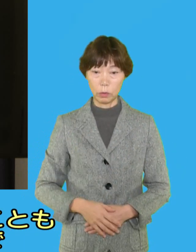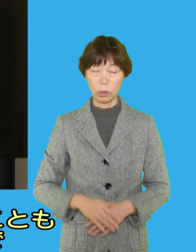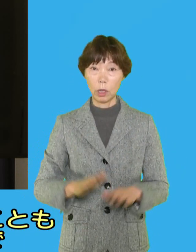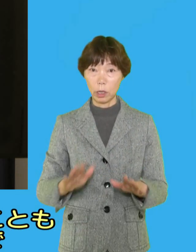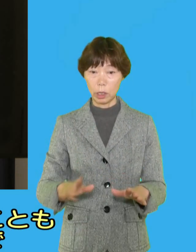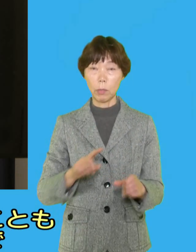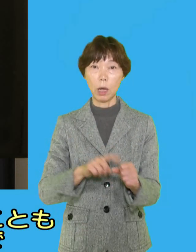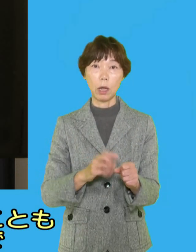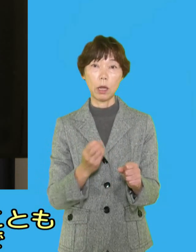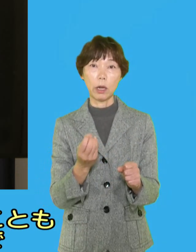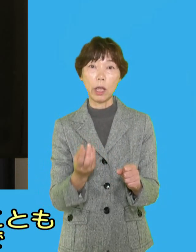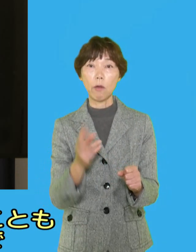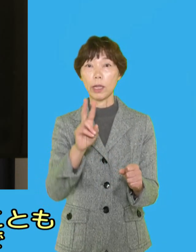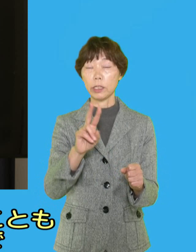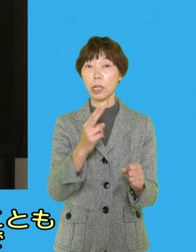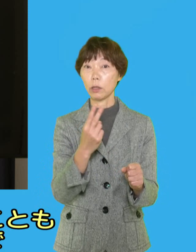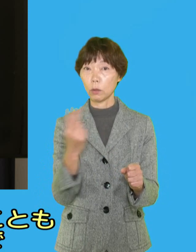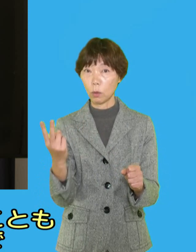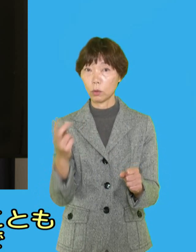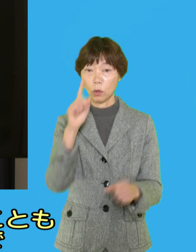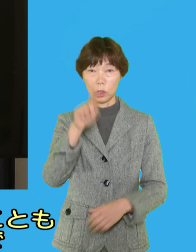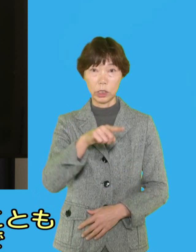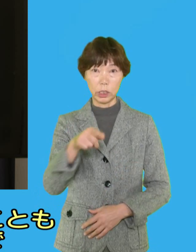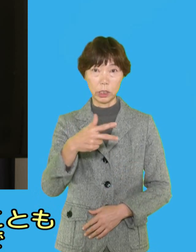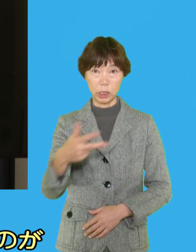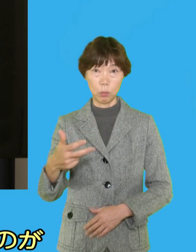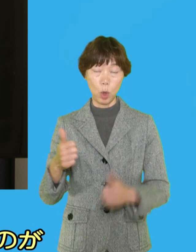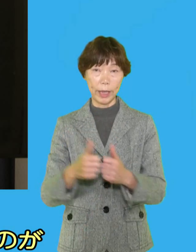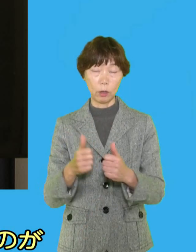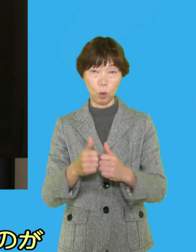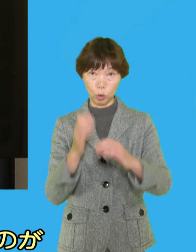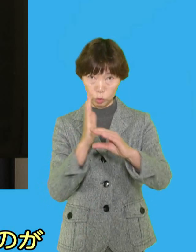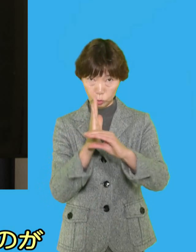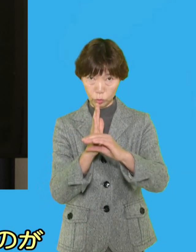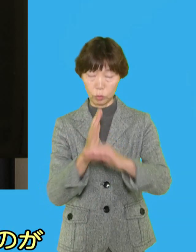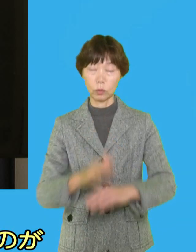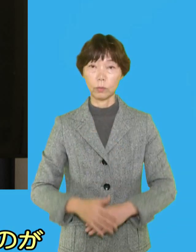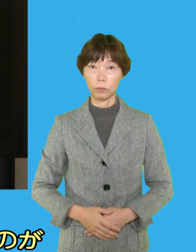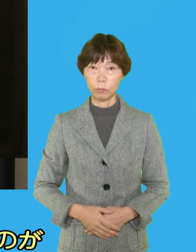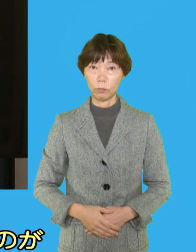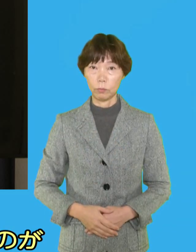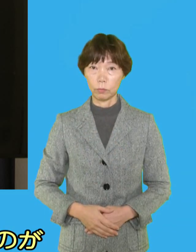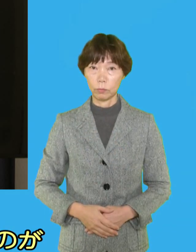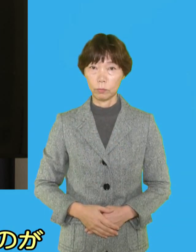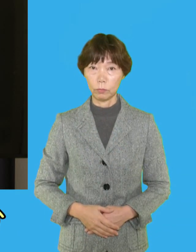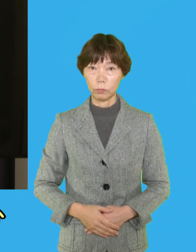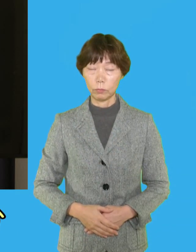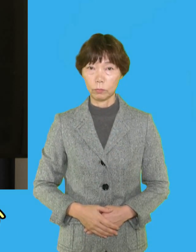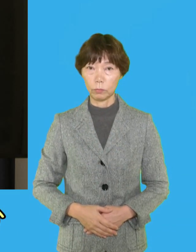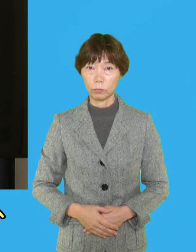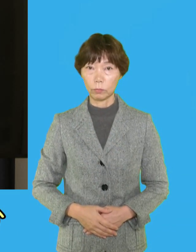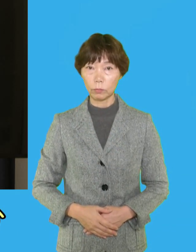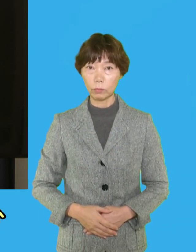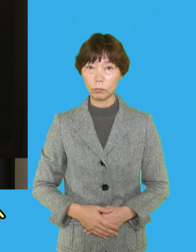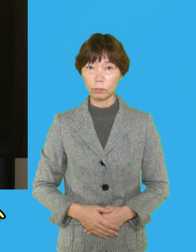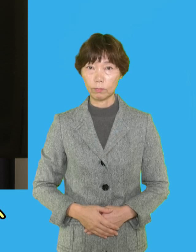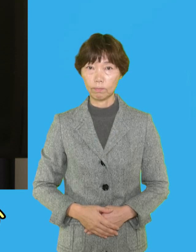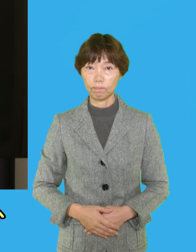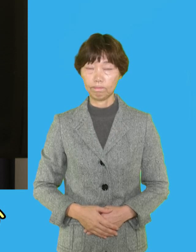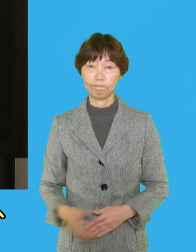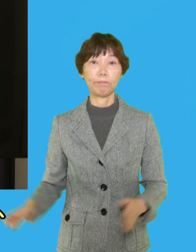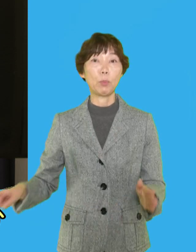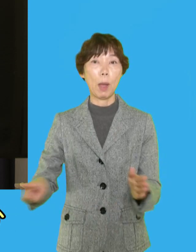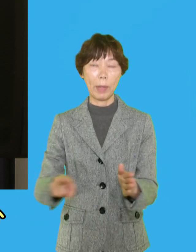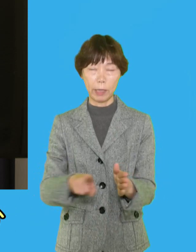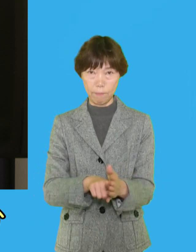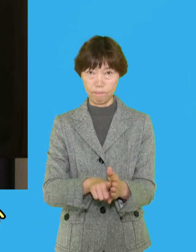度の、まあ、人事のことも今検討をしていますので、今のこの状況というのは今まで